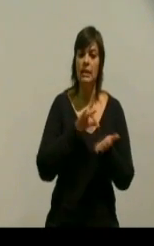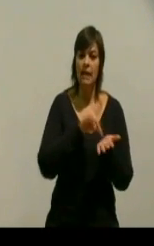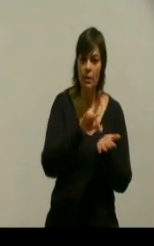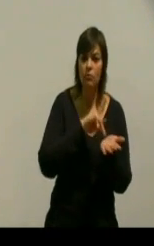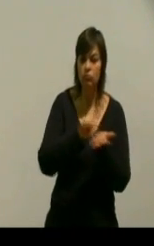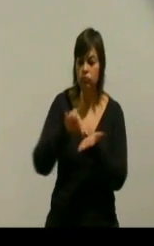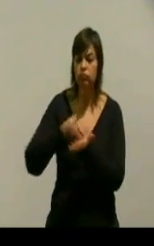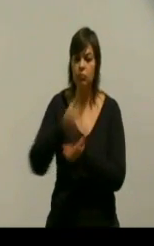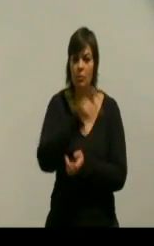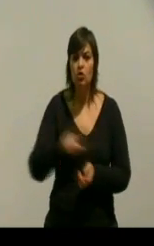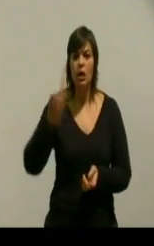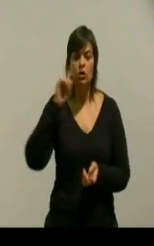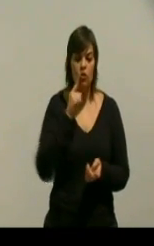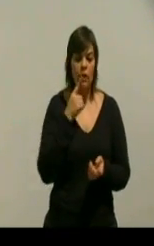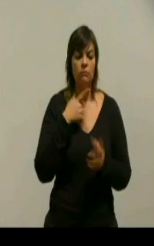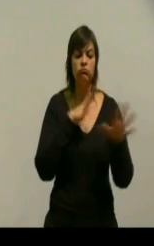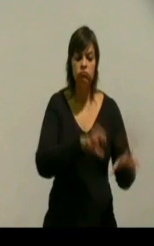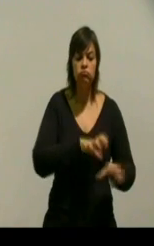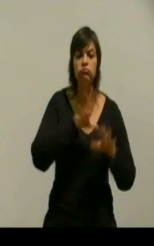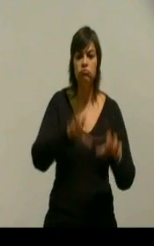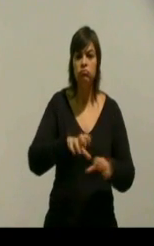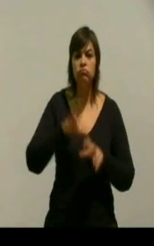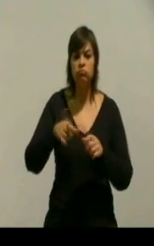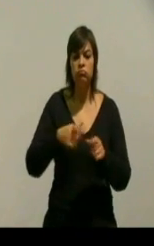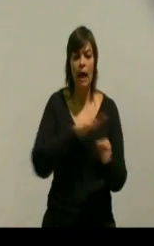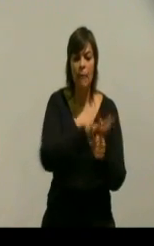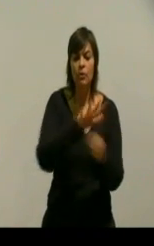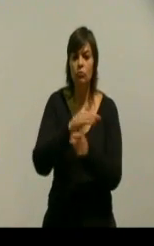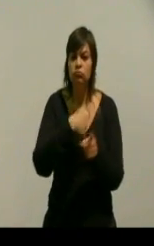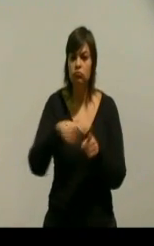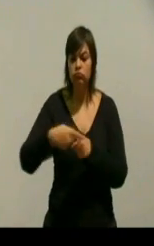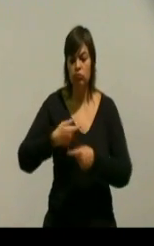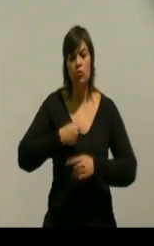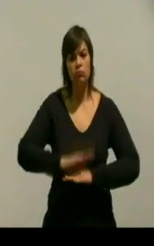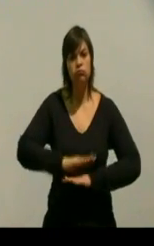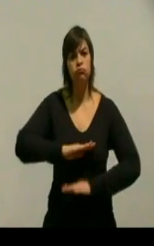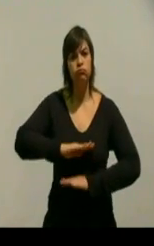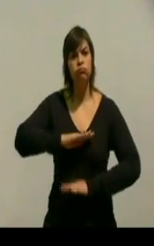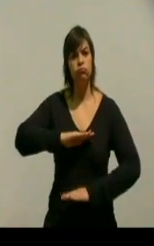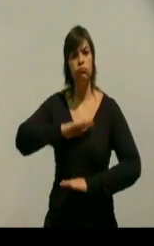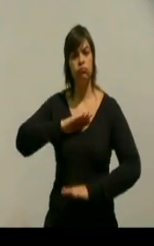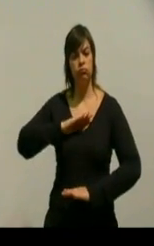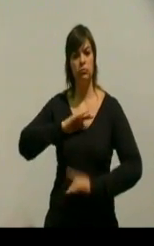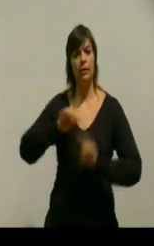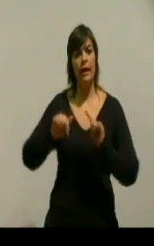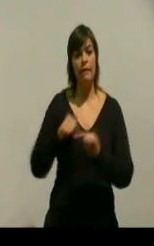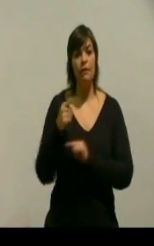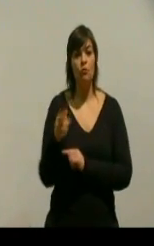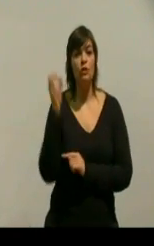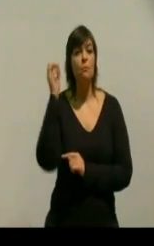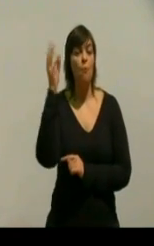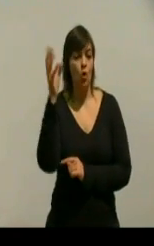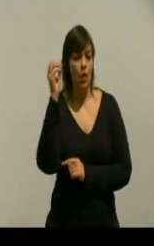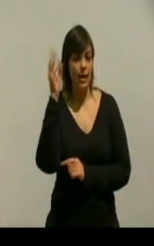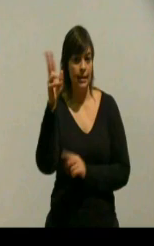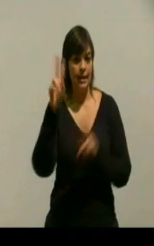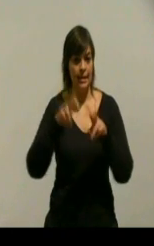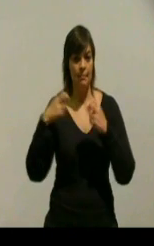servicio con las personas sordas y en los diferentes ámbitos. Después fui ponente en un seminario